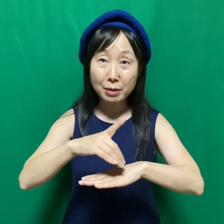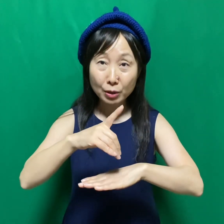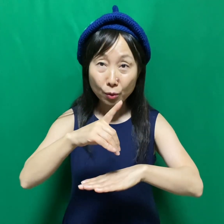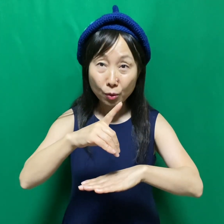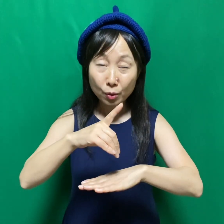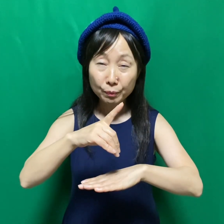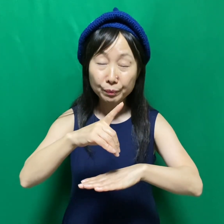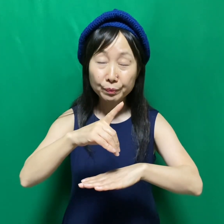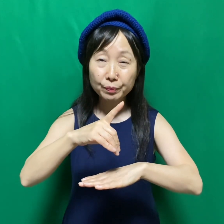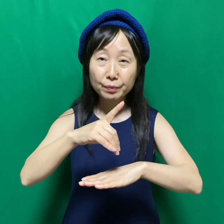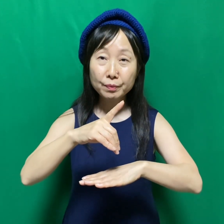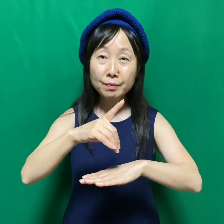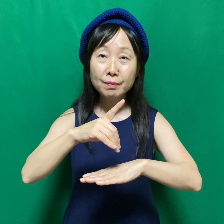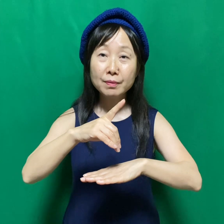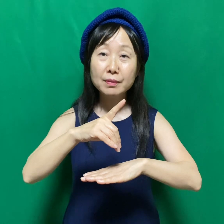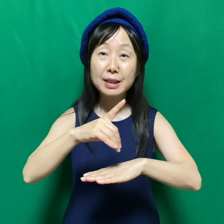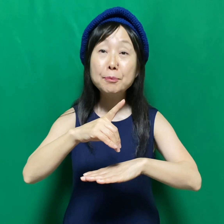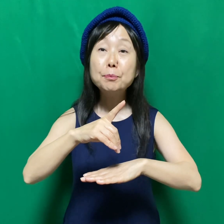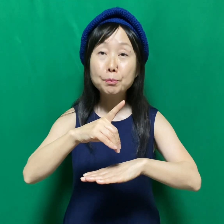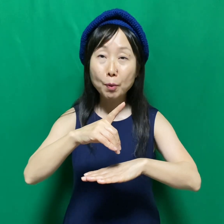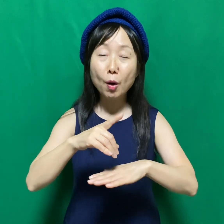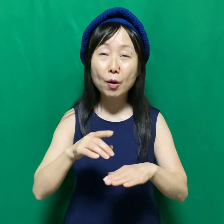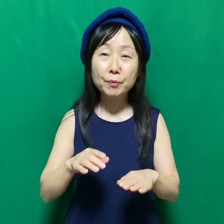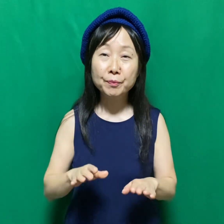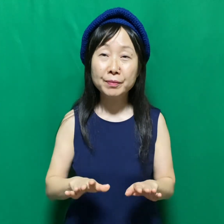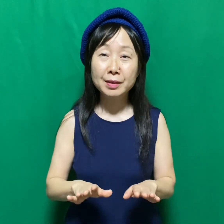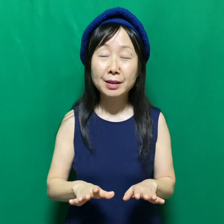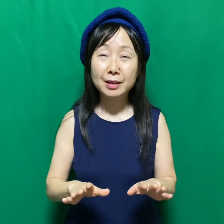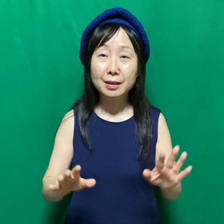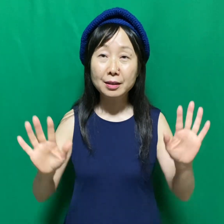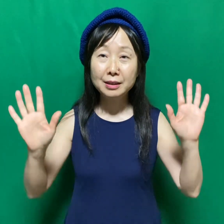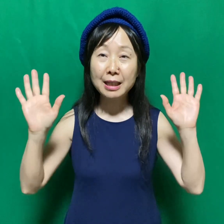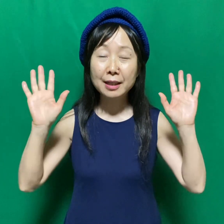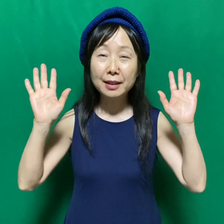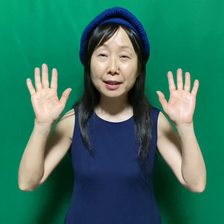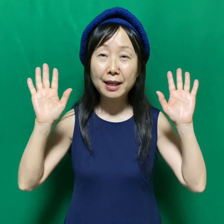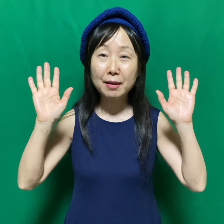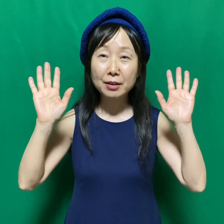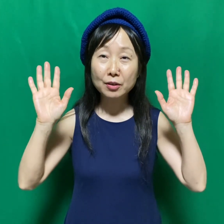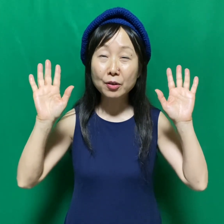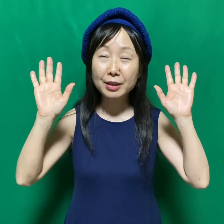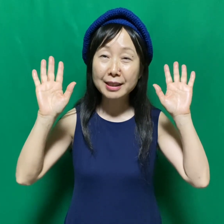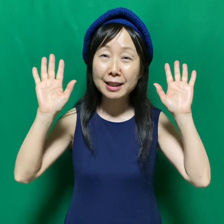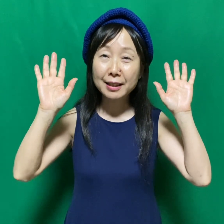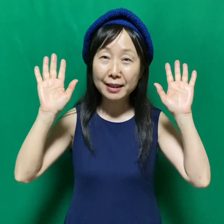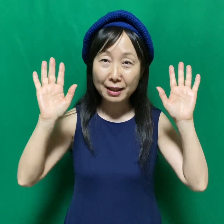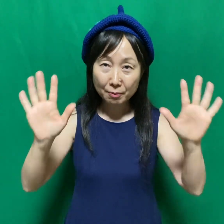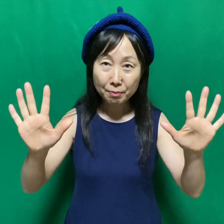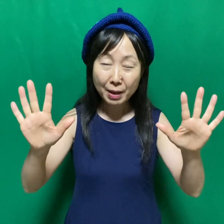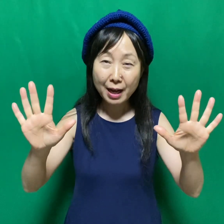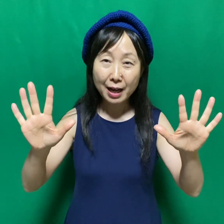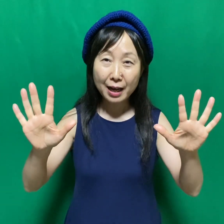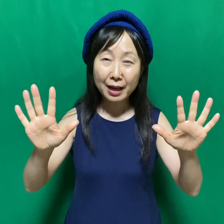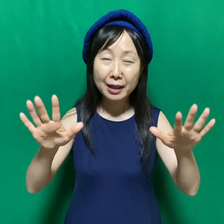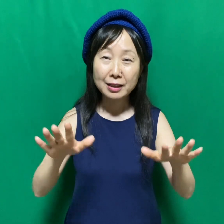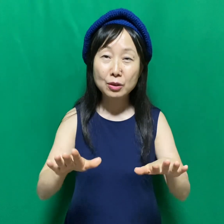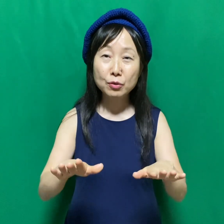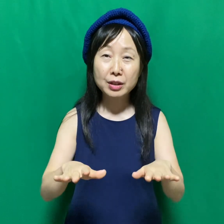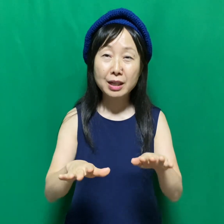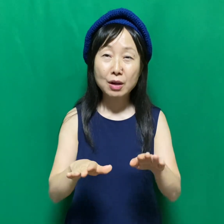の一歩、じゃんけん、両手じゃんけんパー、手のひらを